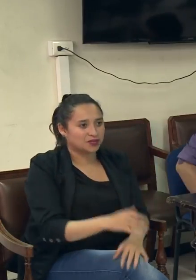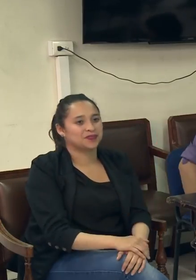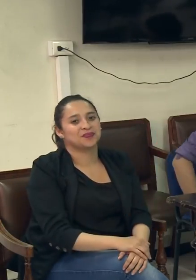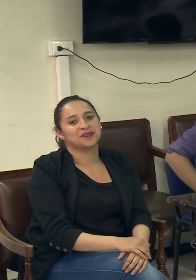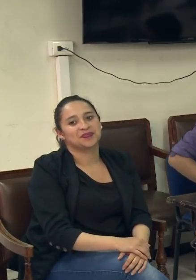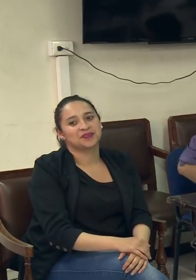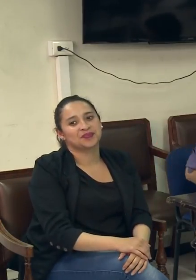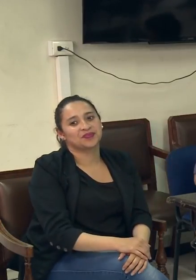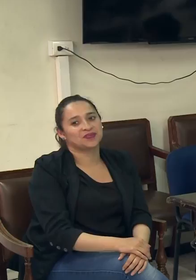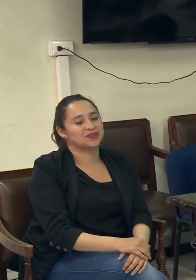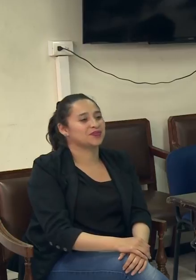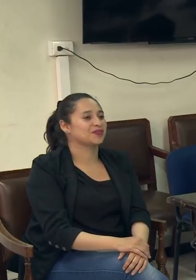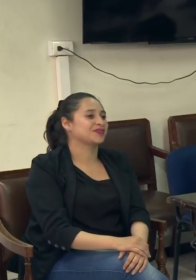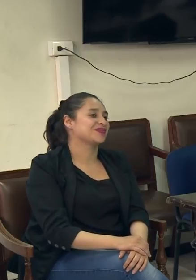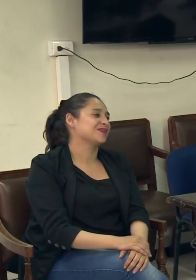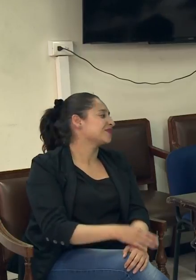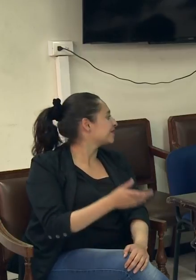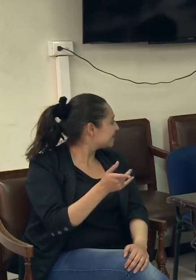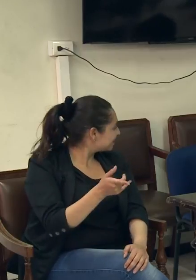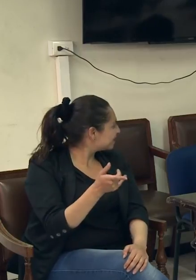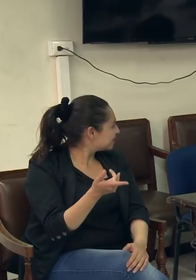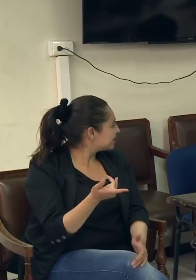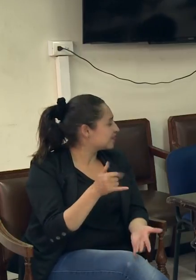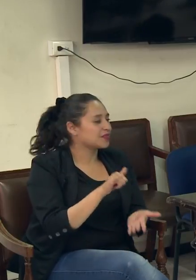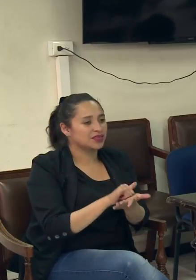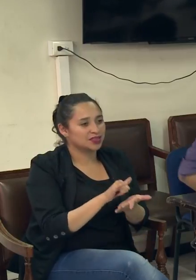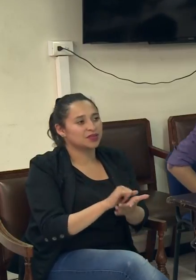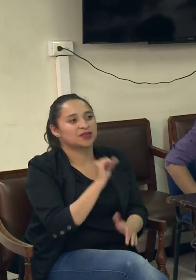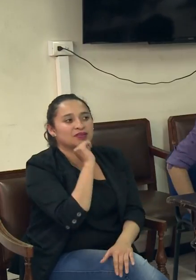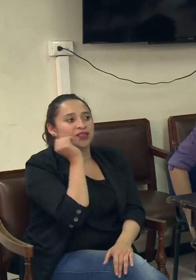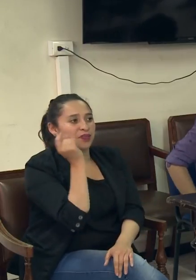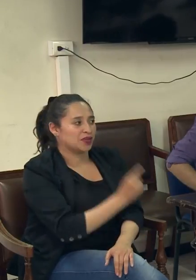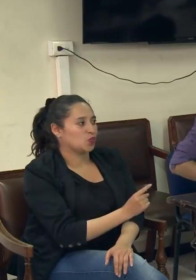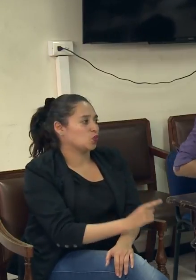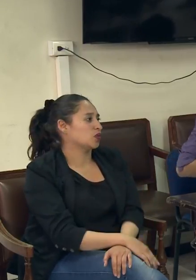No sé, es esa como la pregunta.